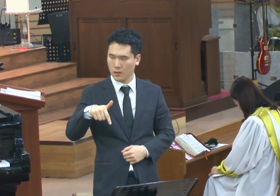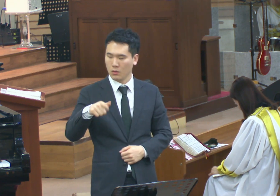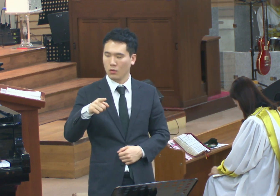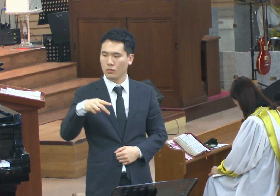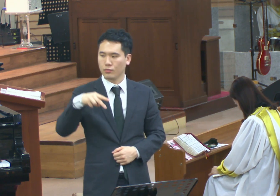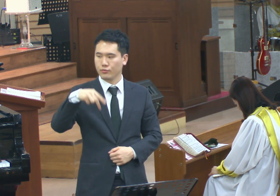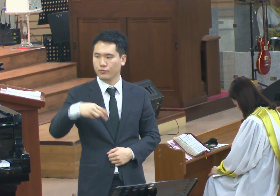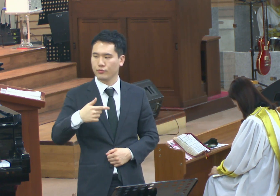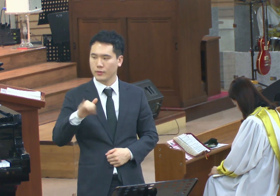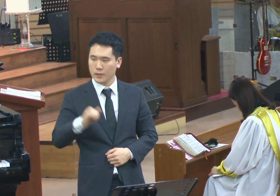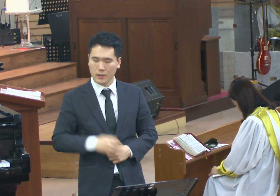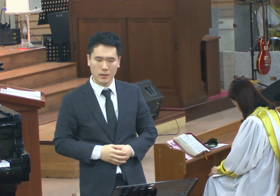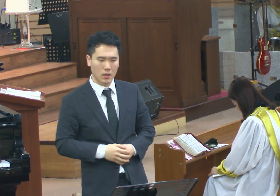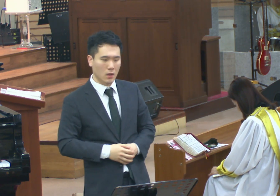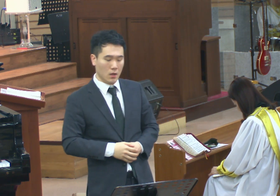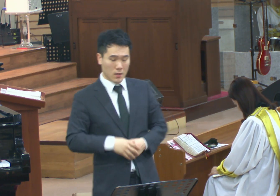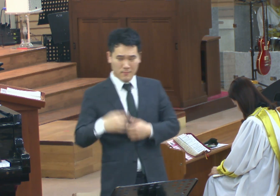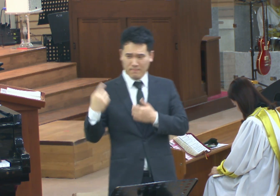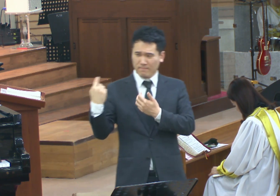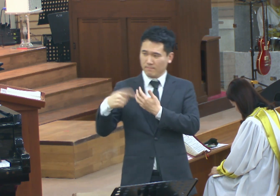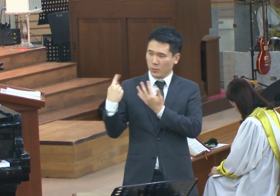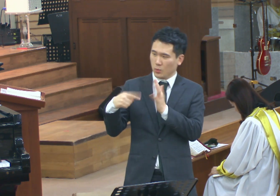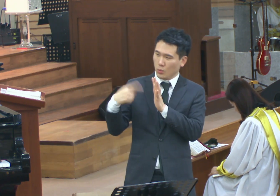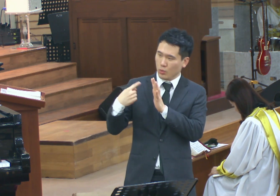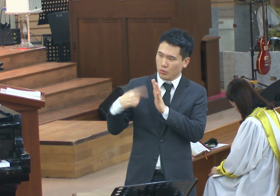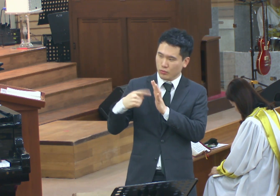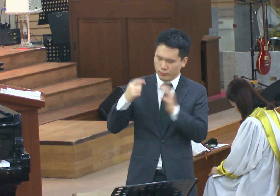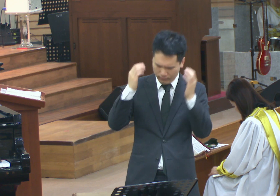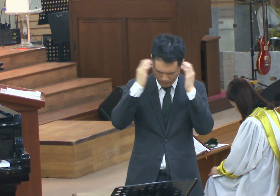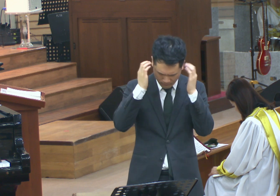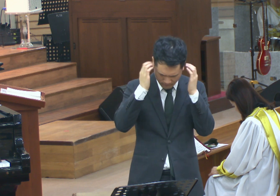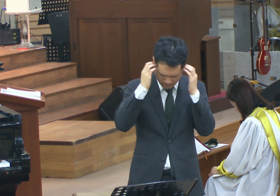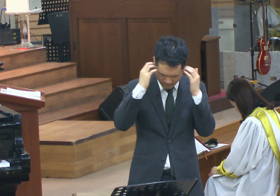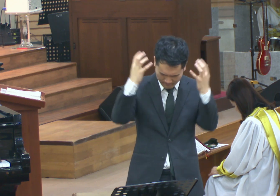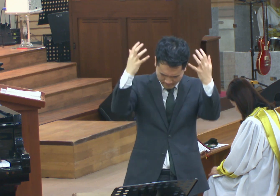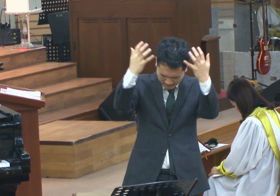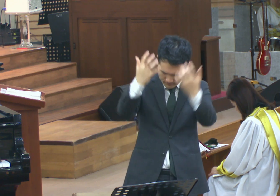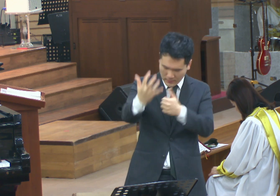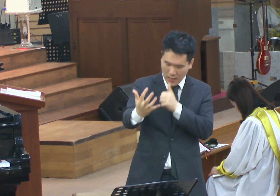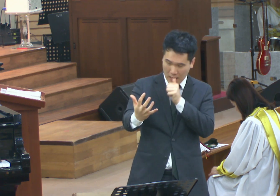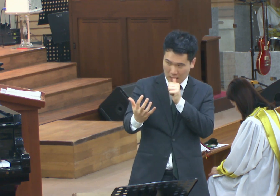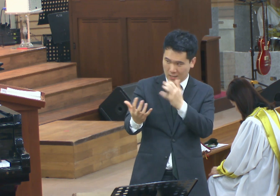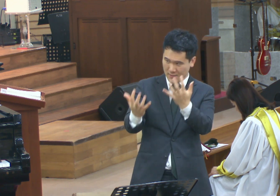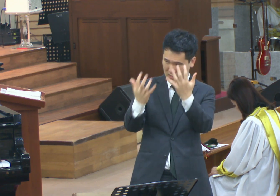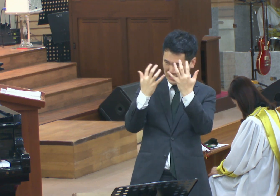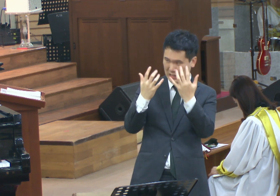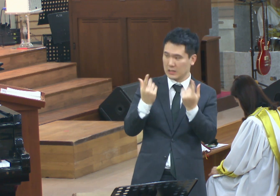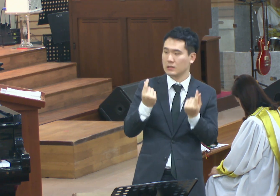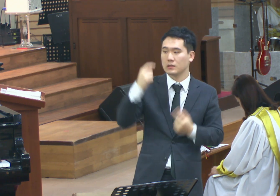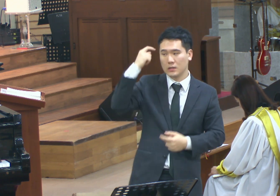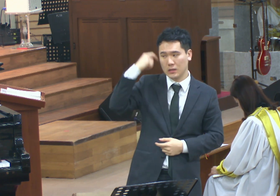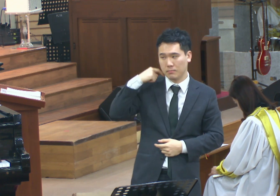압박이 청소년 일상에 미치는 영향 이런 논문을 이제 발표를 했다고 해요. 동아일보에 난